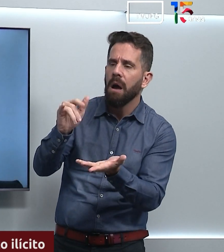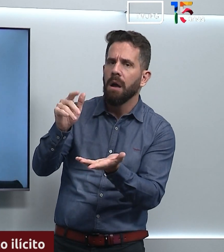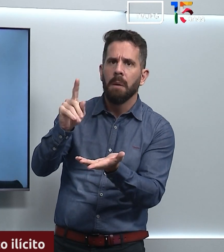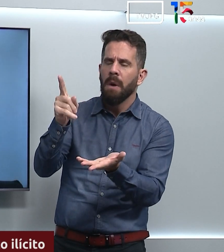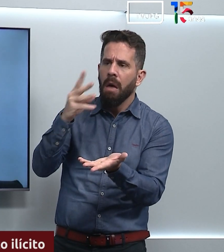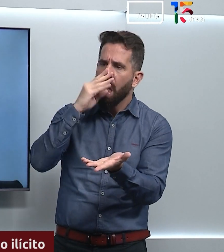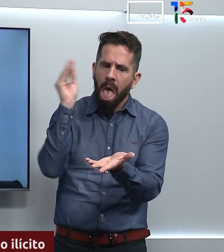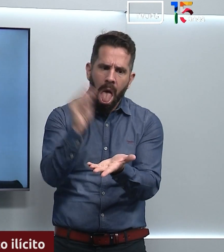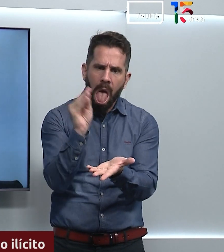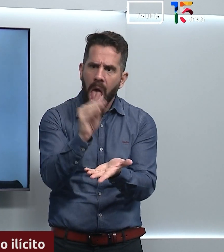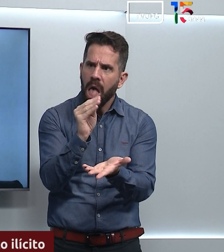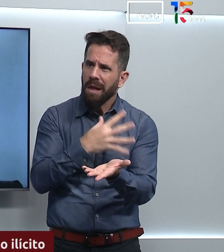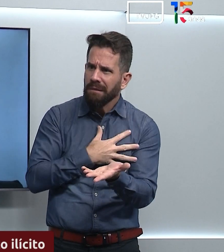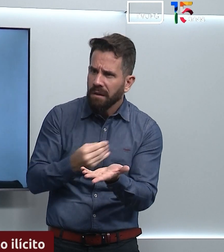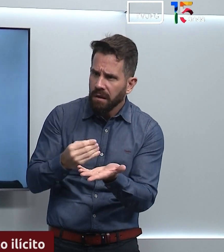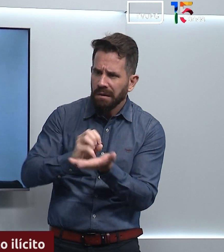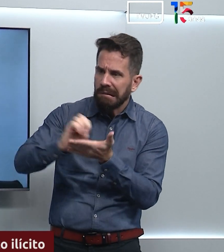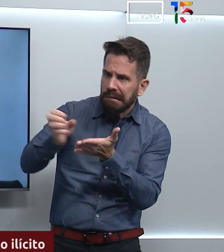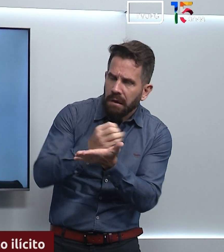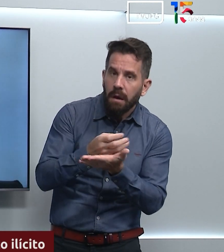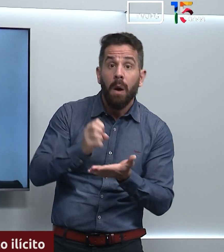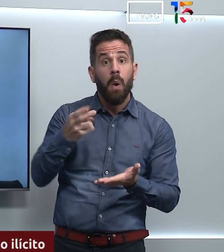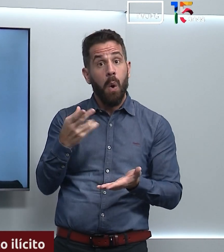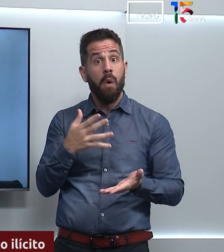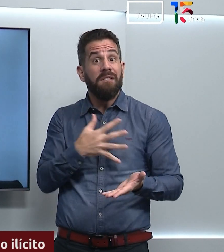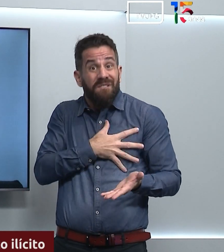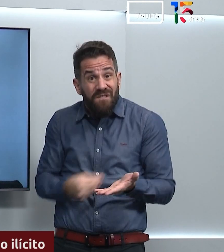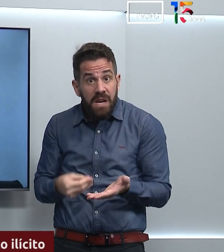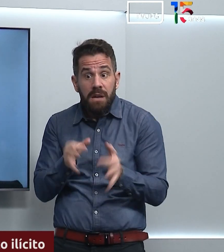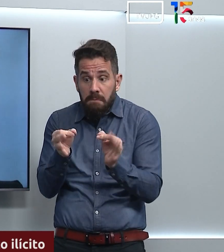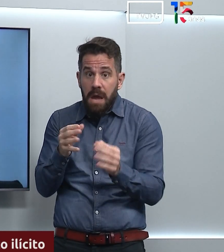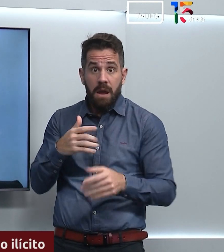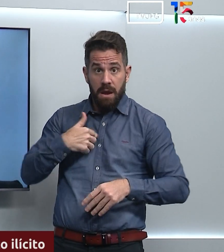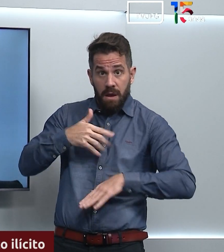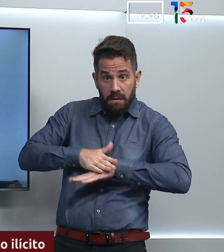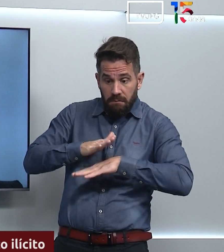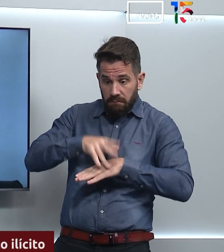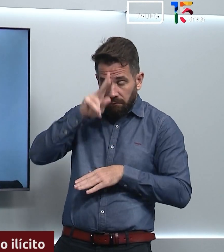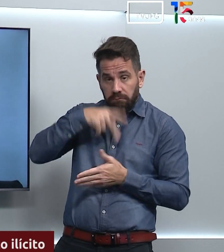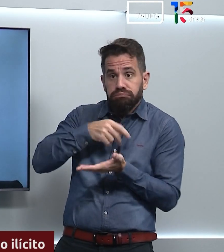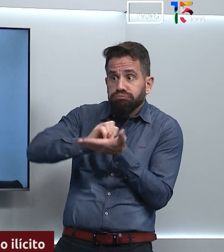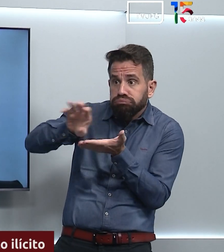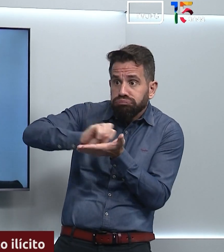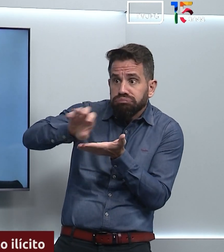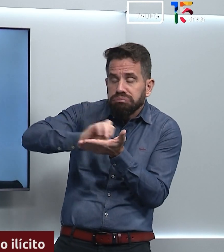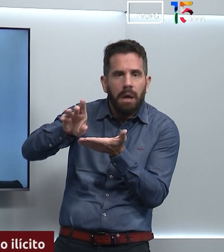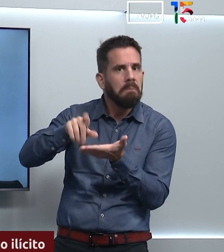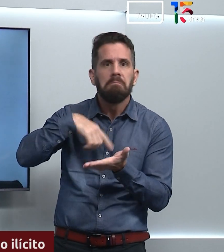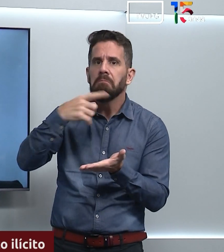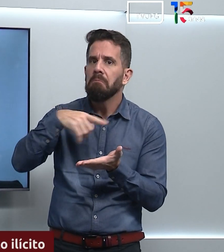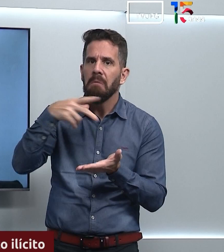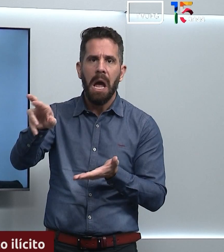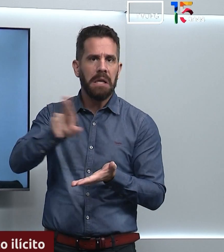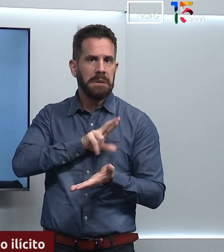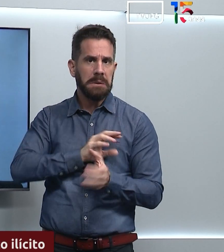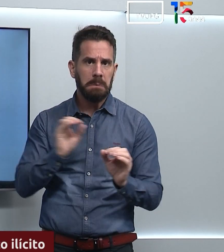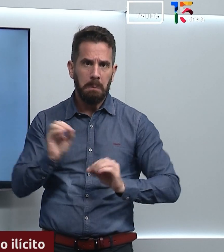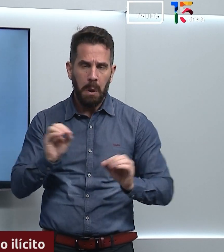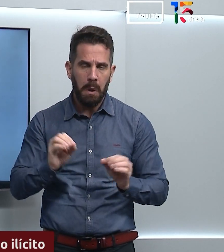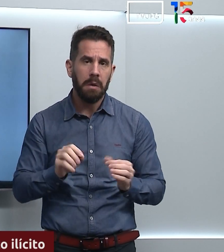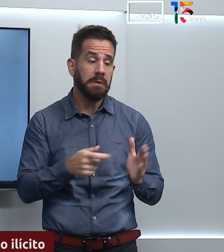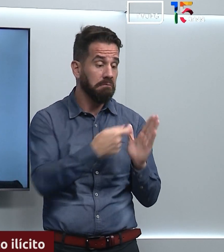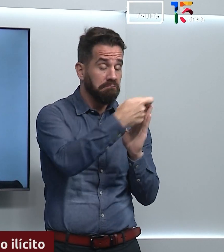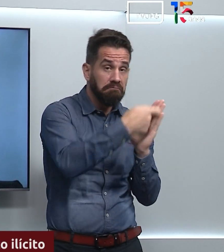própria criança e adolescente tentando e não conseguindo, laudos psicológicos, psiquiátricos, até mesmo